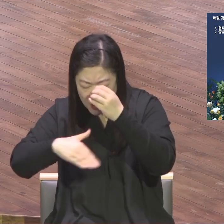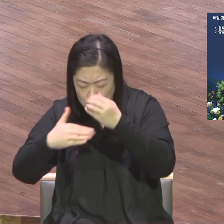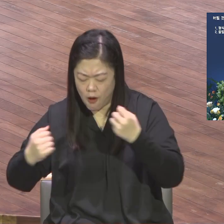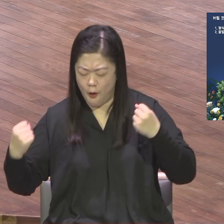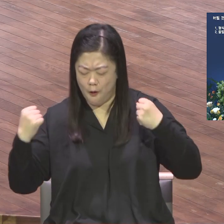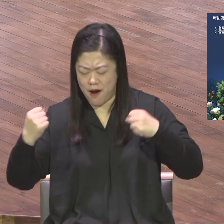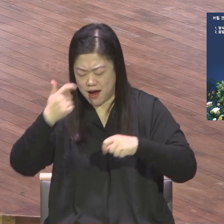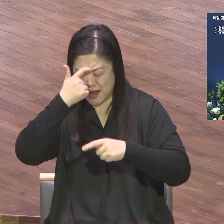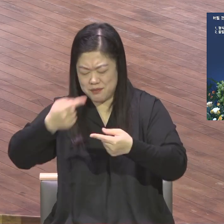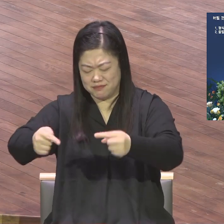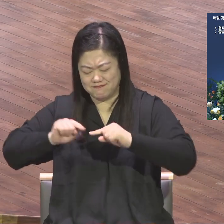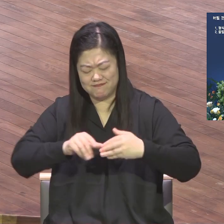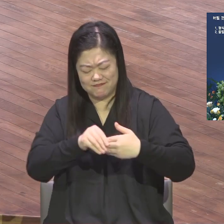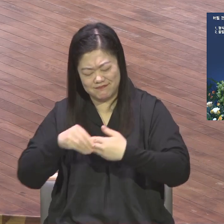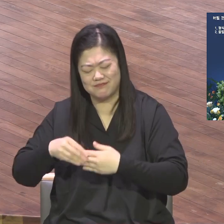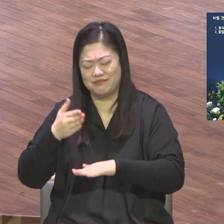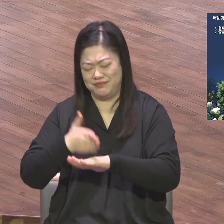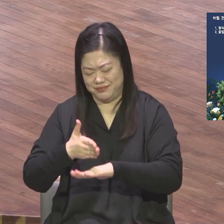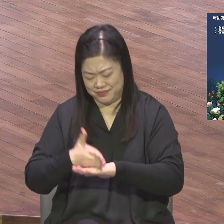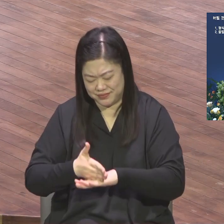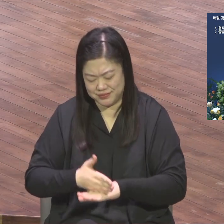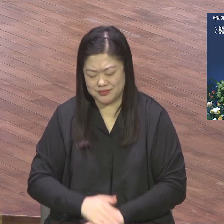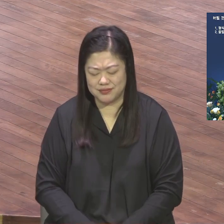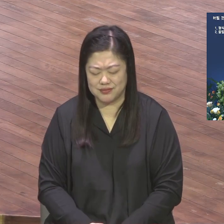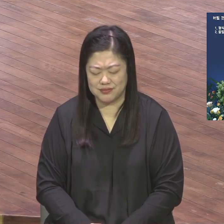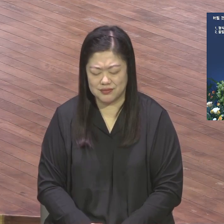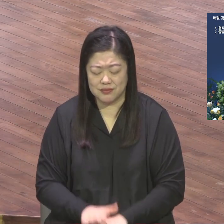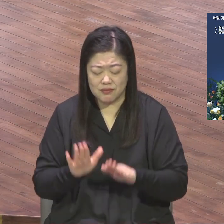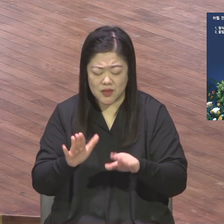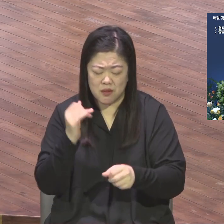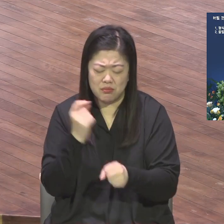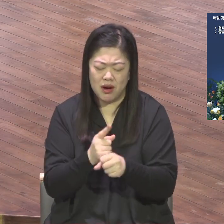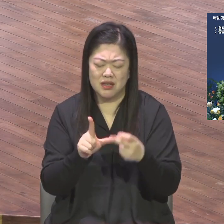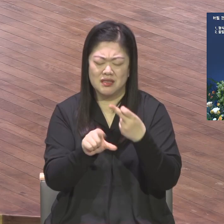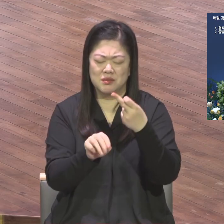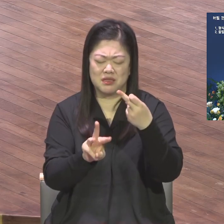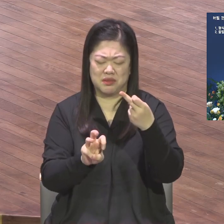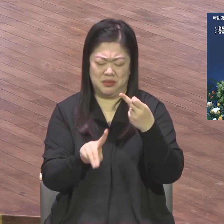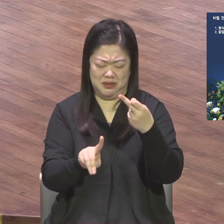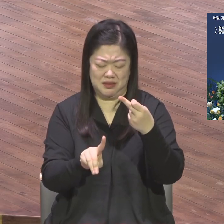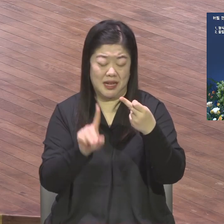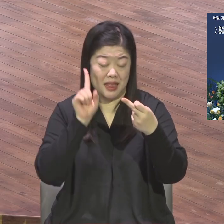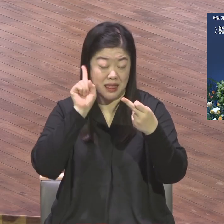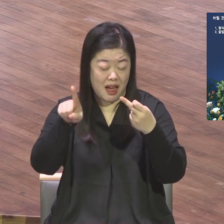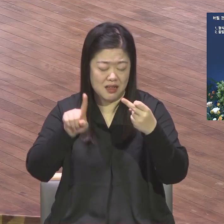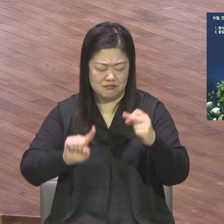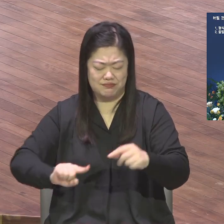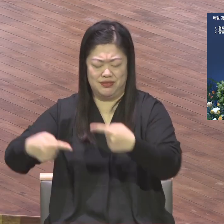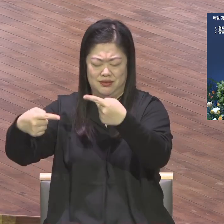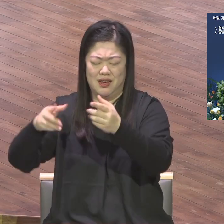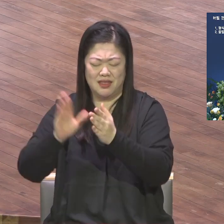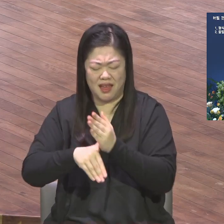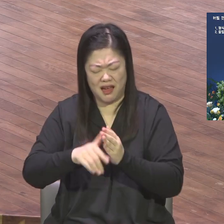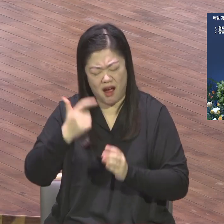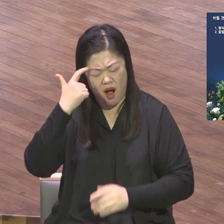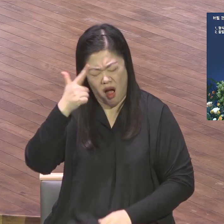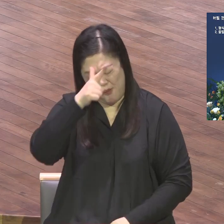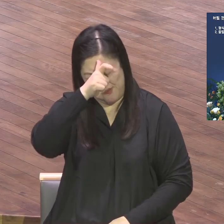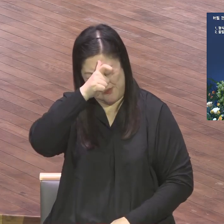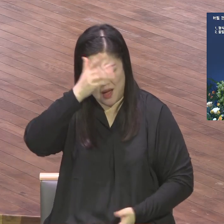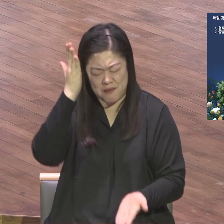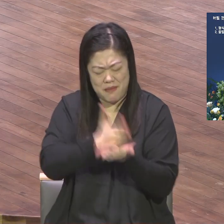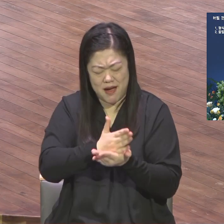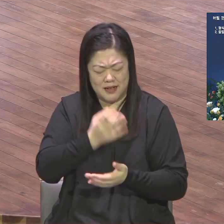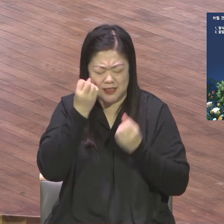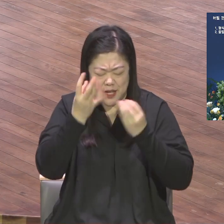감사합니다. 2023년 이제 하루 남았는데 버릴 거 버리고 가는 예언 가족들 되게 도와주옵소서. 이제